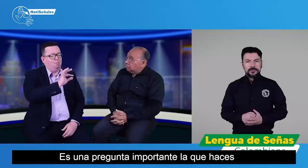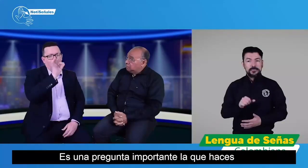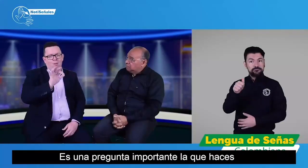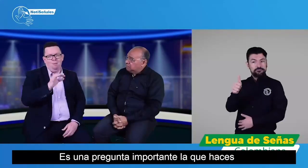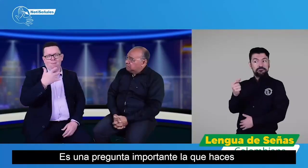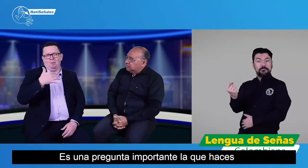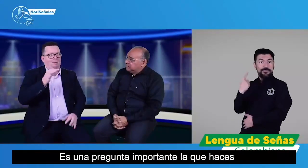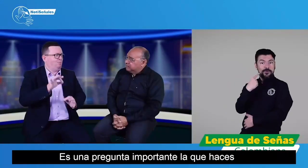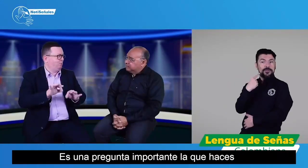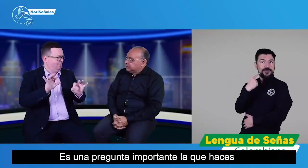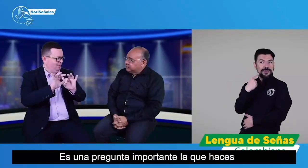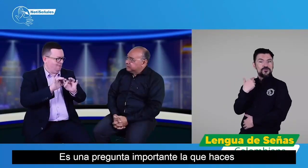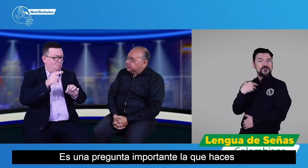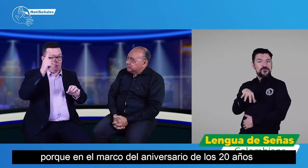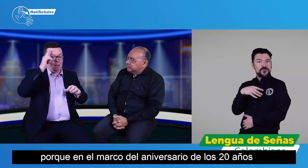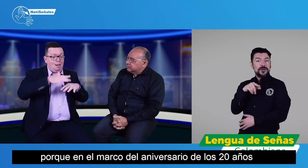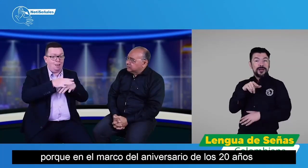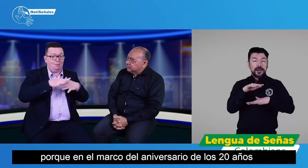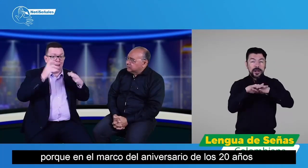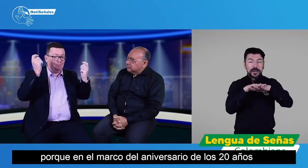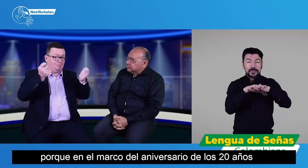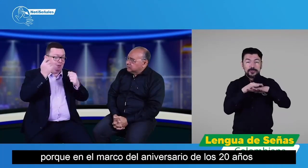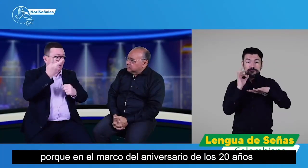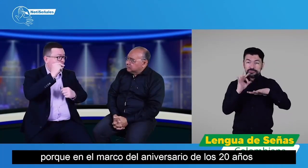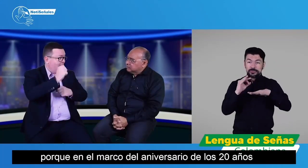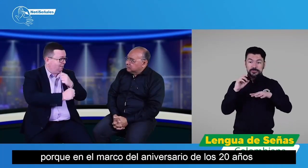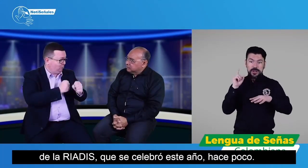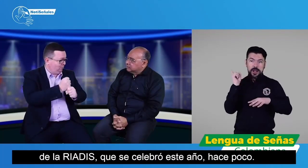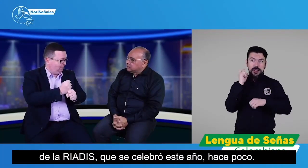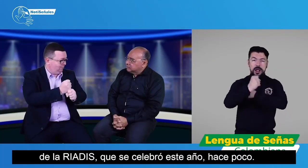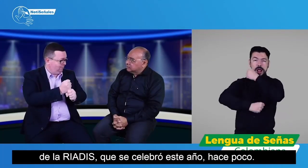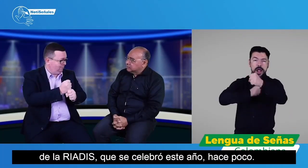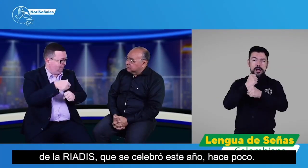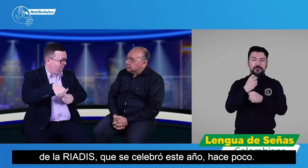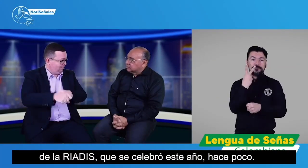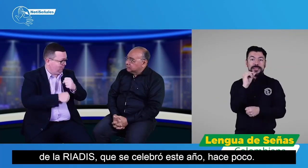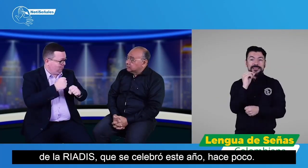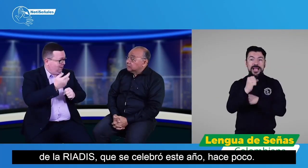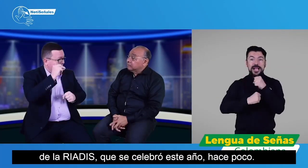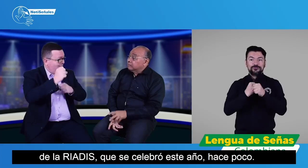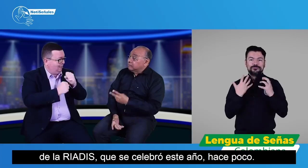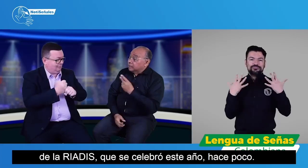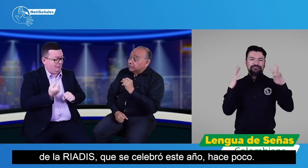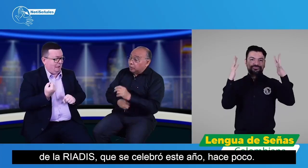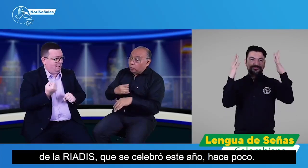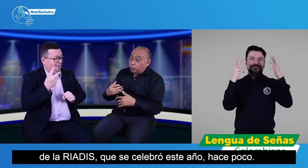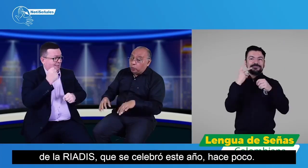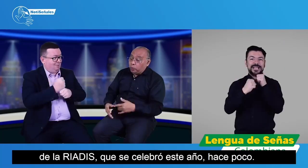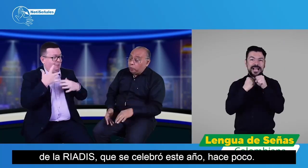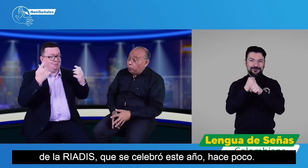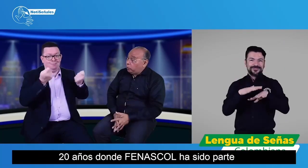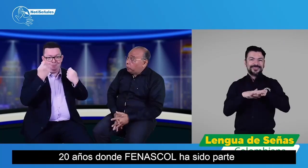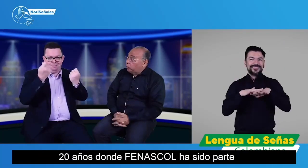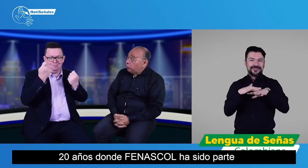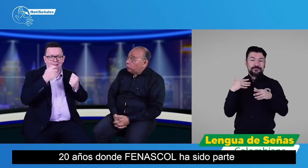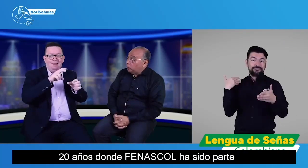pregunta importante la que haces, porque en el marco del aniversario de los 20 años de la RIADIS que se celebró este año hace poco, 20 años donde